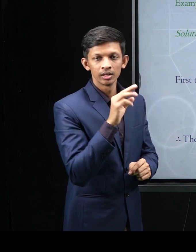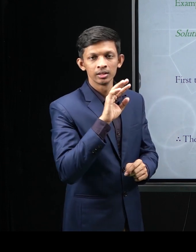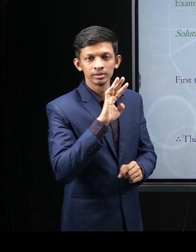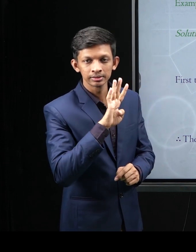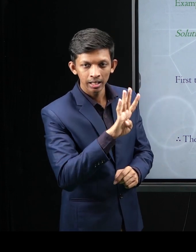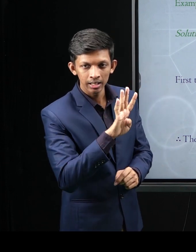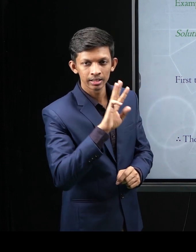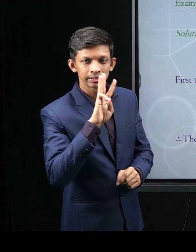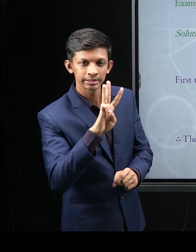1/243.